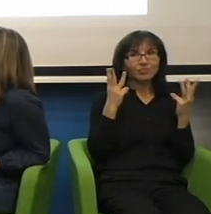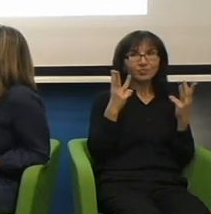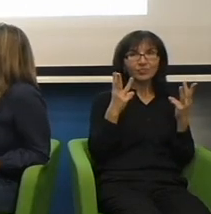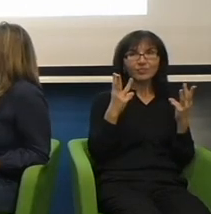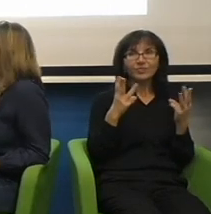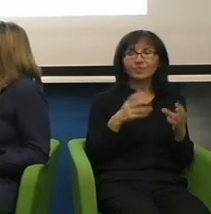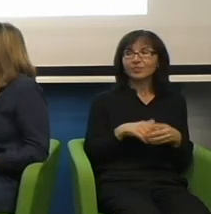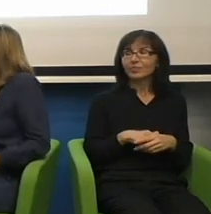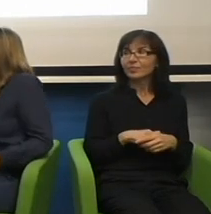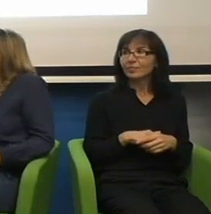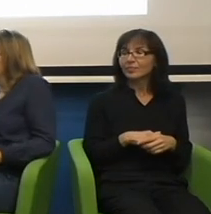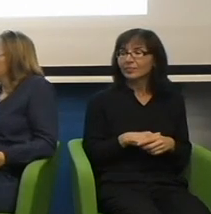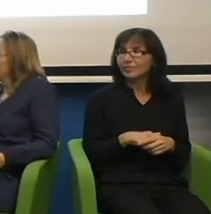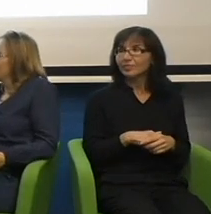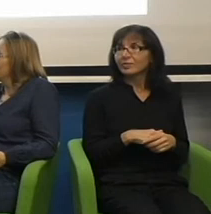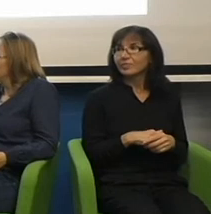prawda?